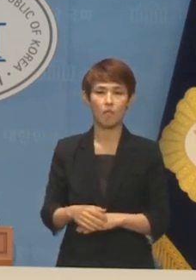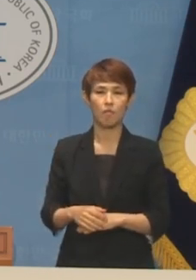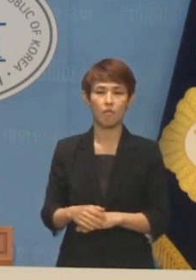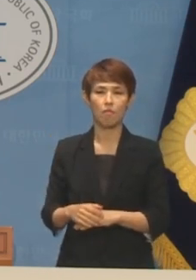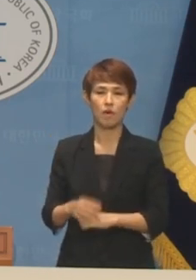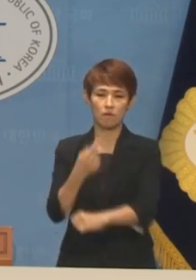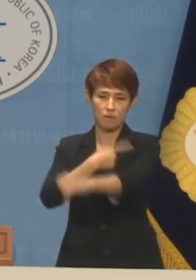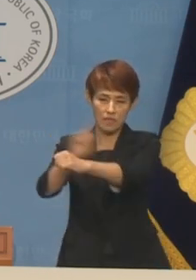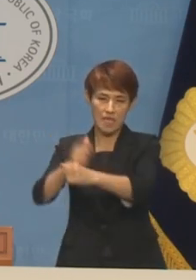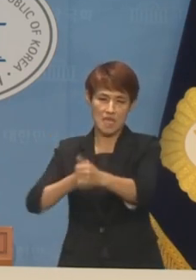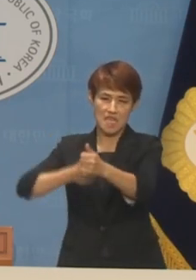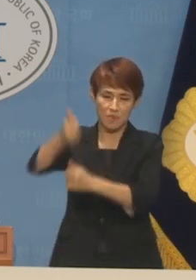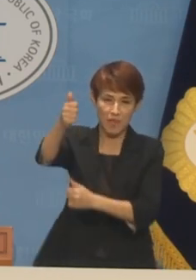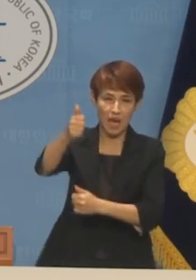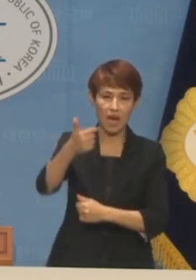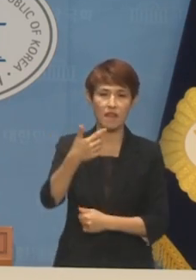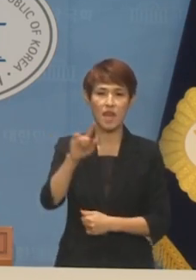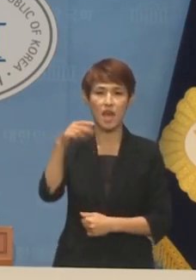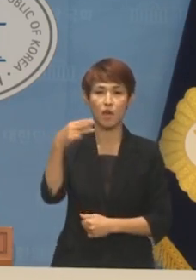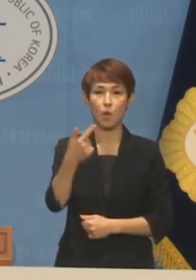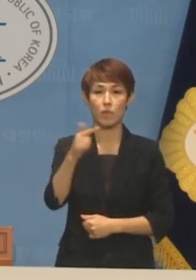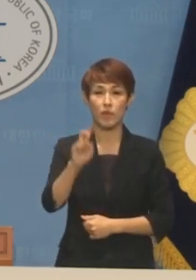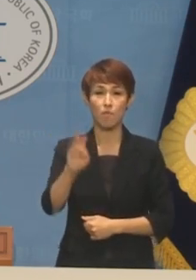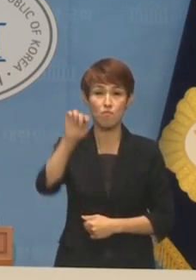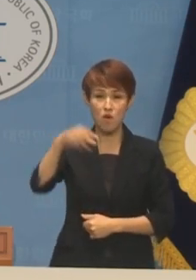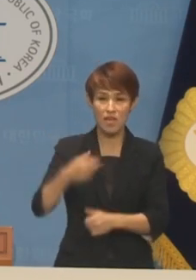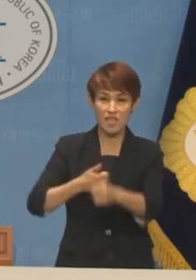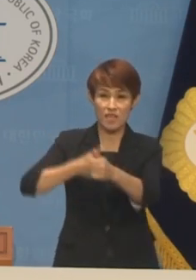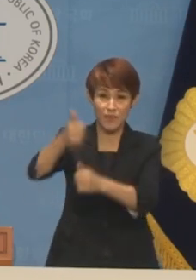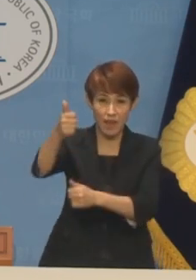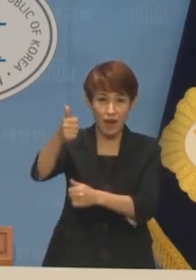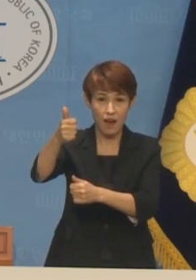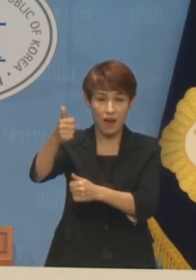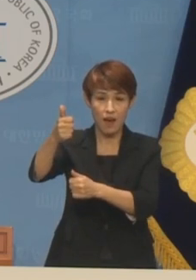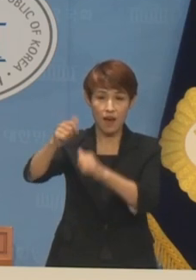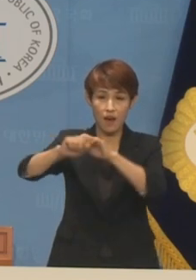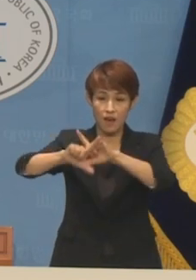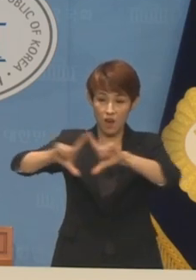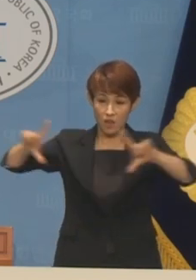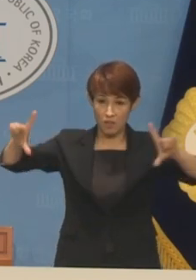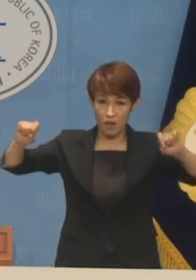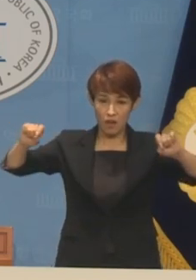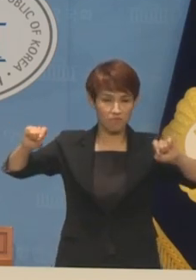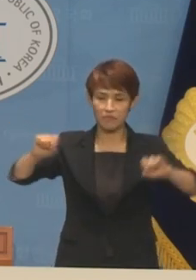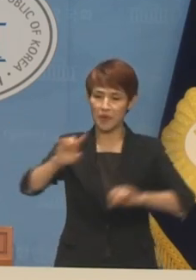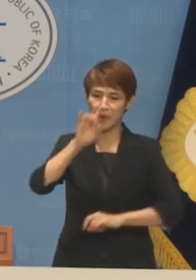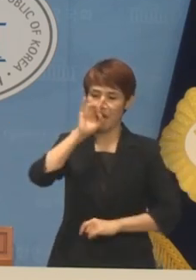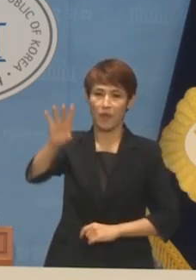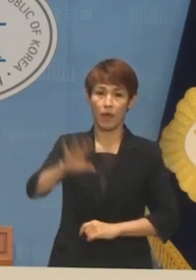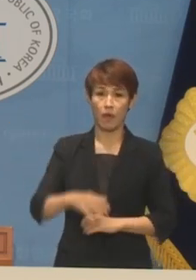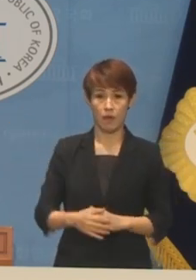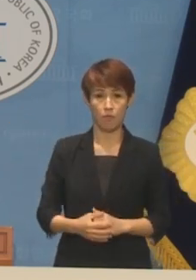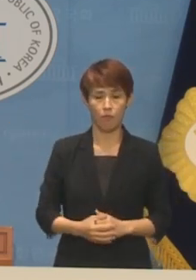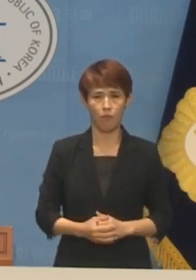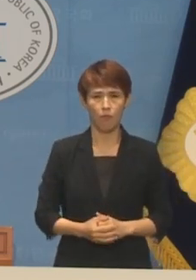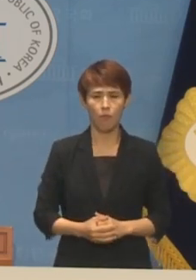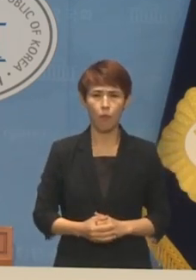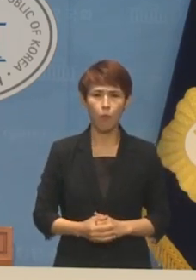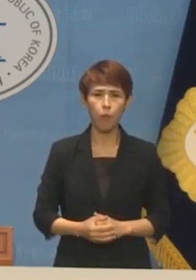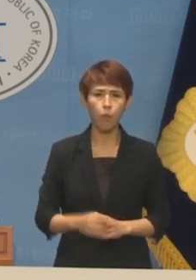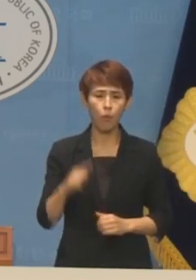투표가 내로남불을 이깁니다 라는 구호의 현수막은 불허했습니다.